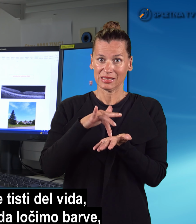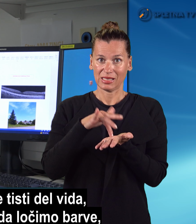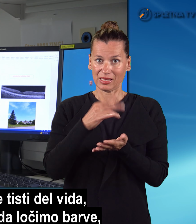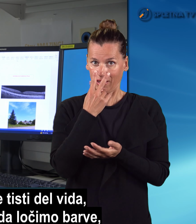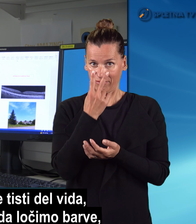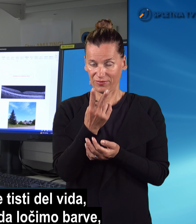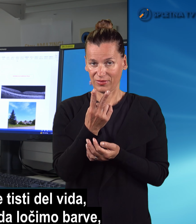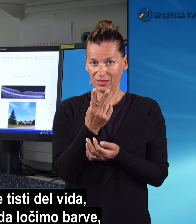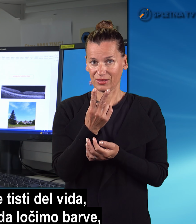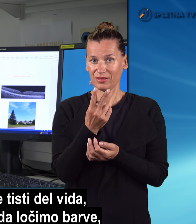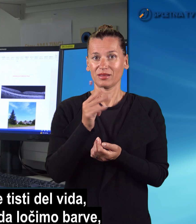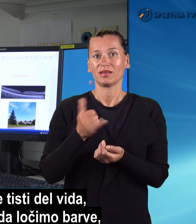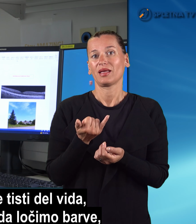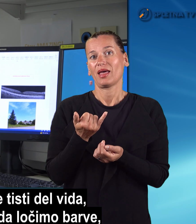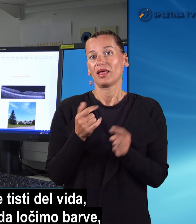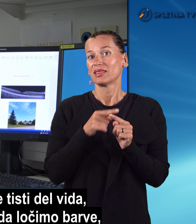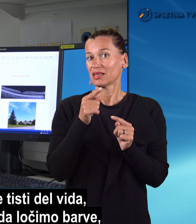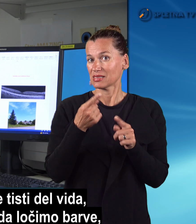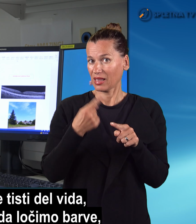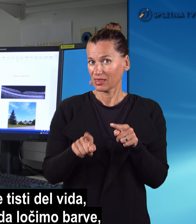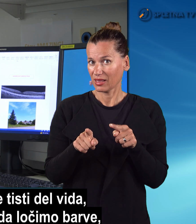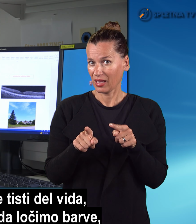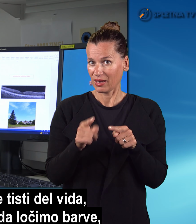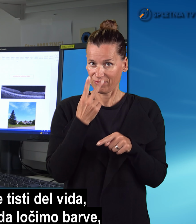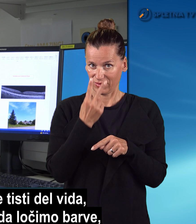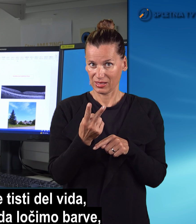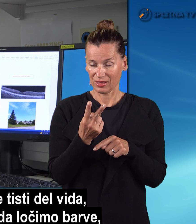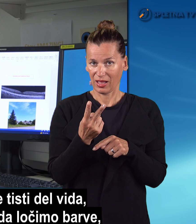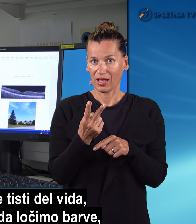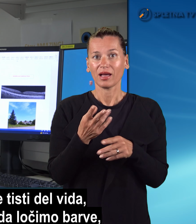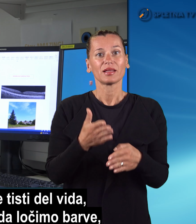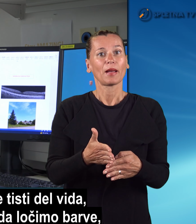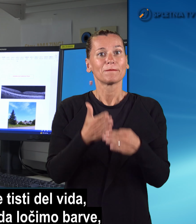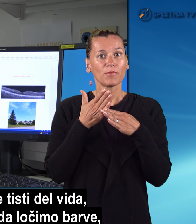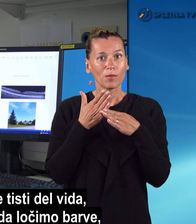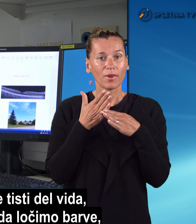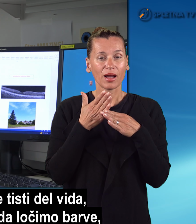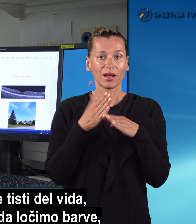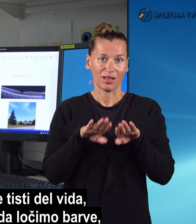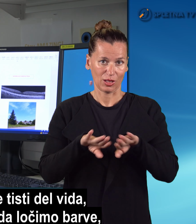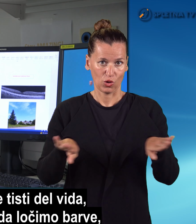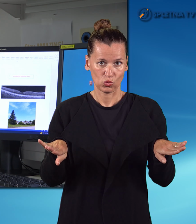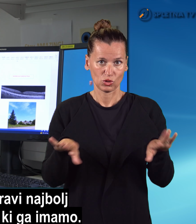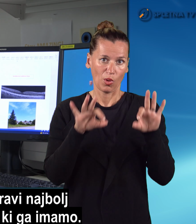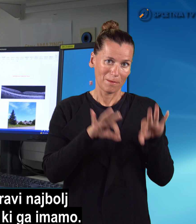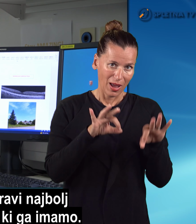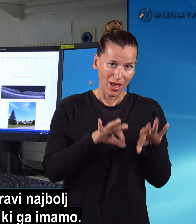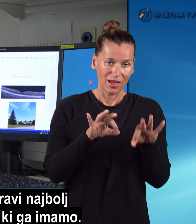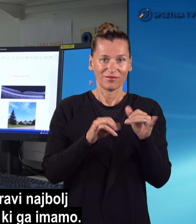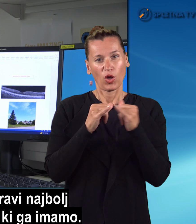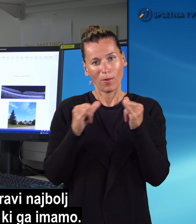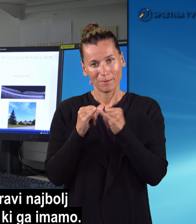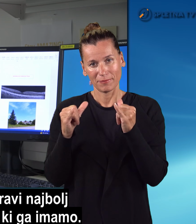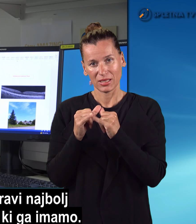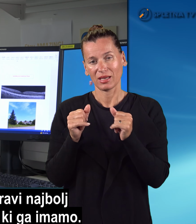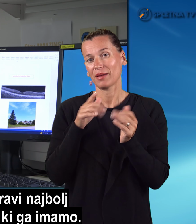Centralni vid je v bistvu tisti del vida, ki nam pomaga, da ločimo barve, oblike, se pravi